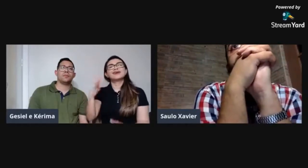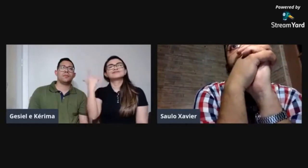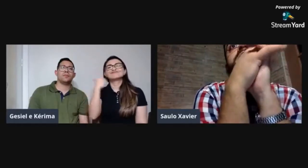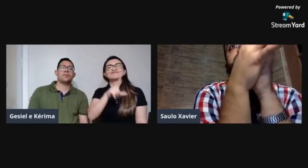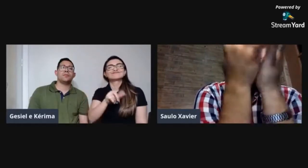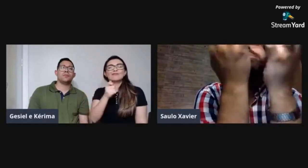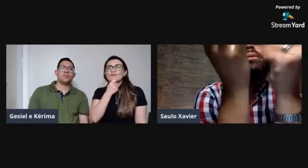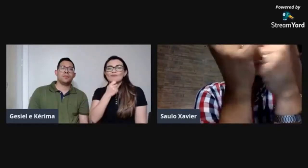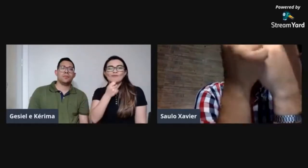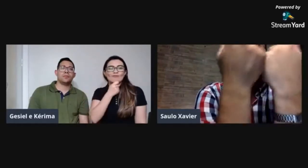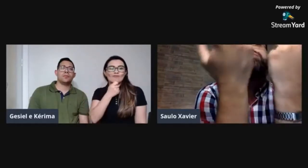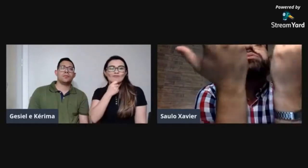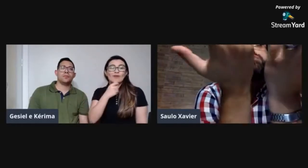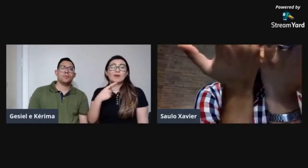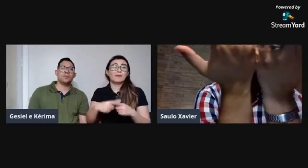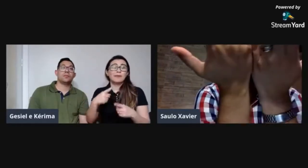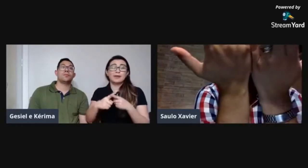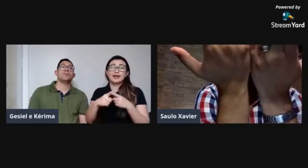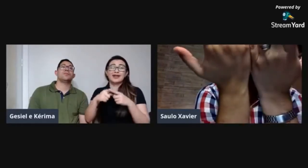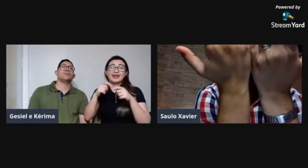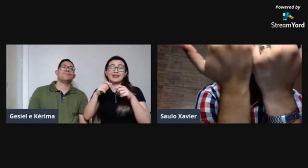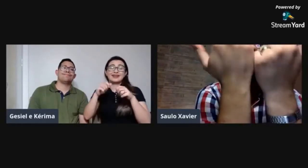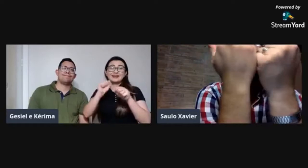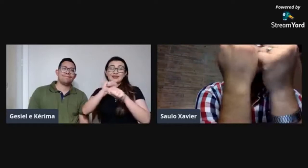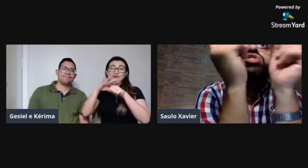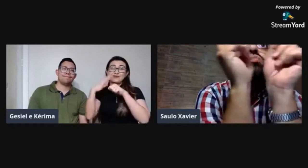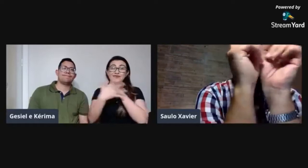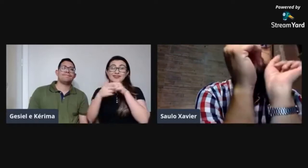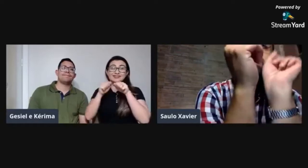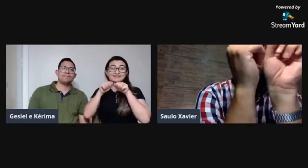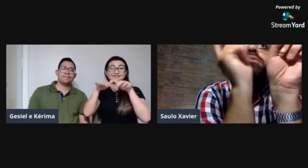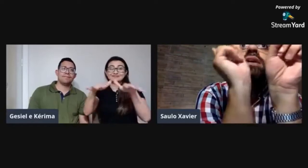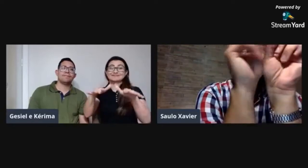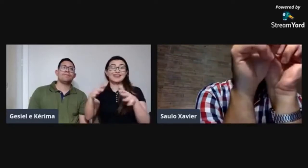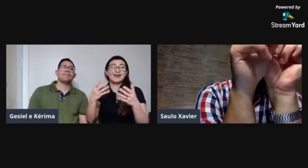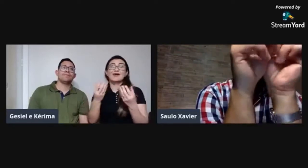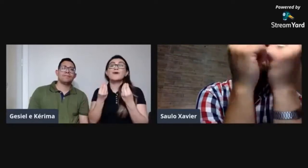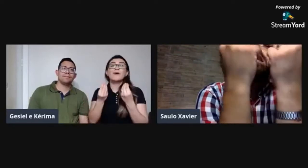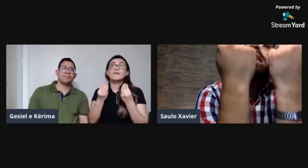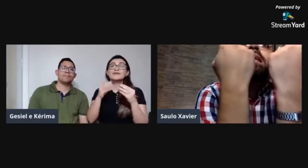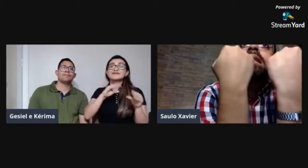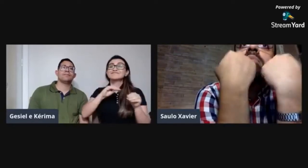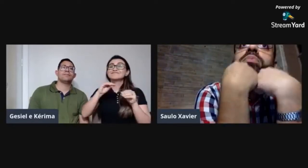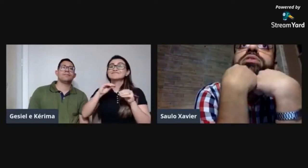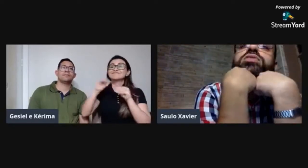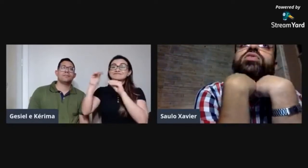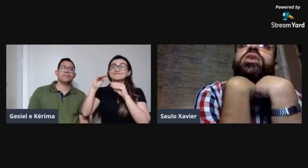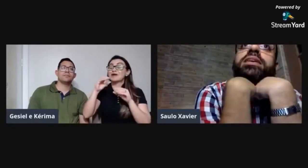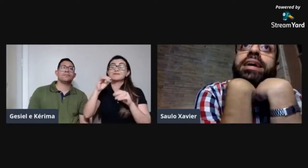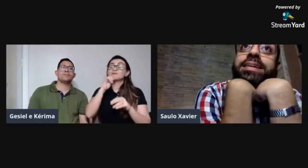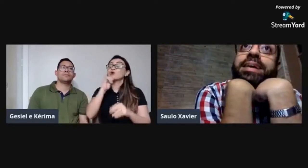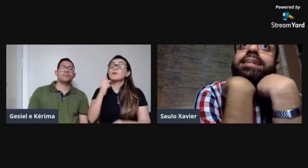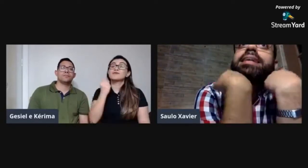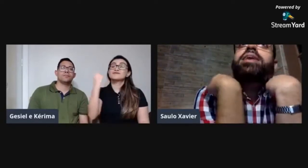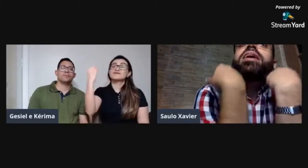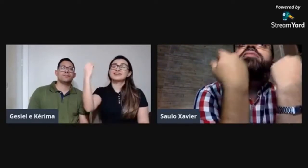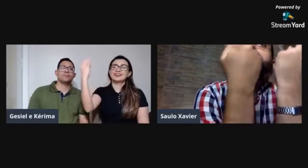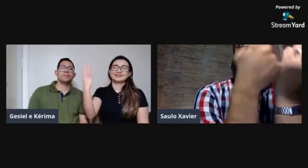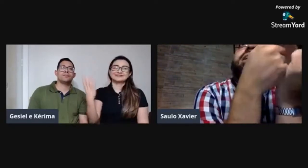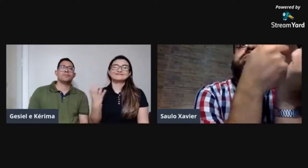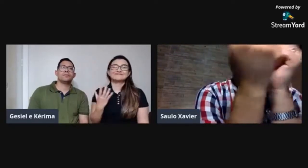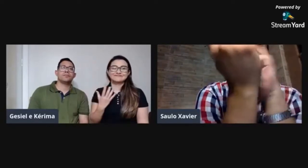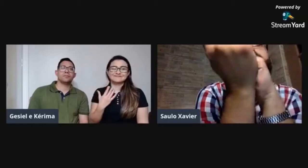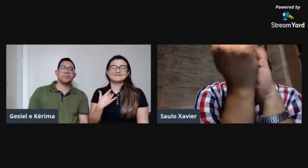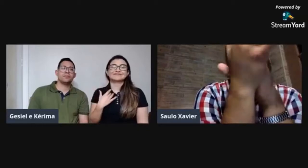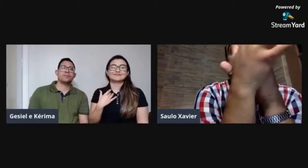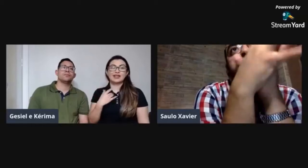ainda, porque por causa da pandemia a gente não conseguiu fazer a nossa viagem juntos, que vai eu, vai ela, e depois ficou a ideia de eu levar